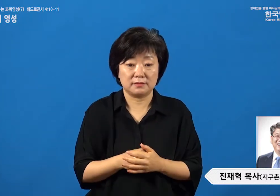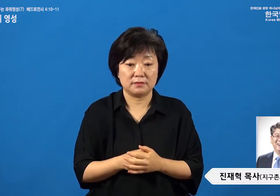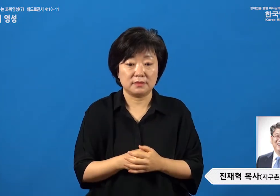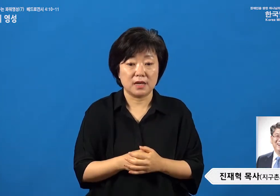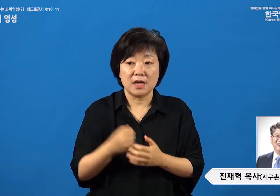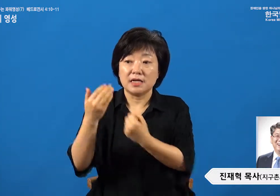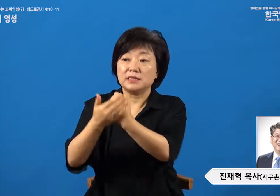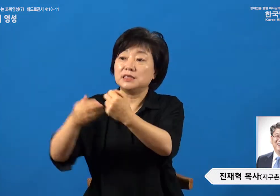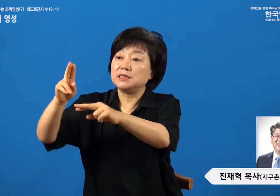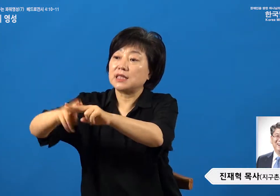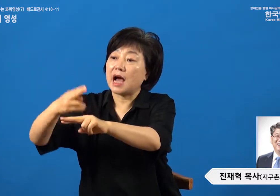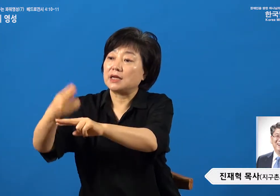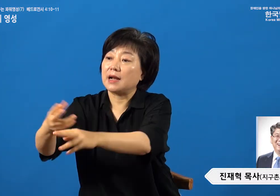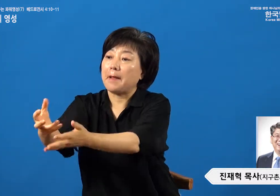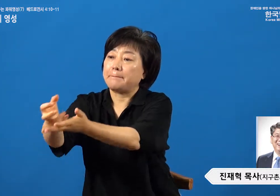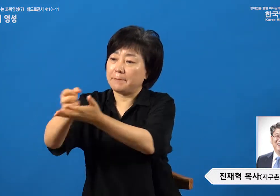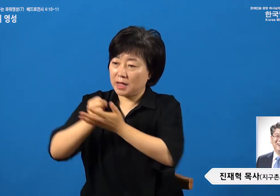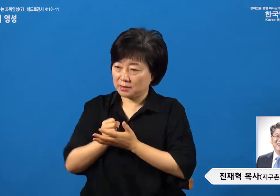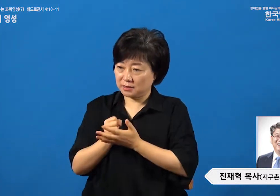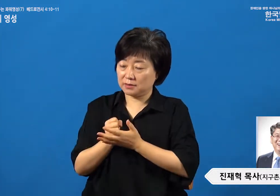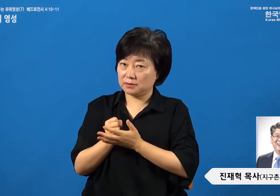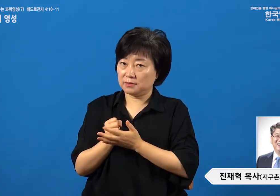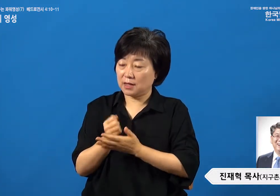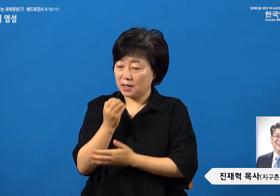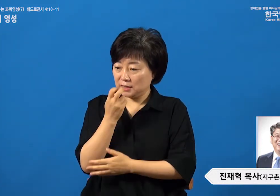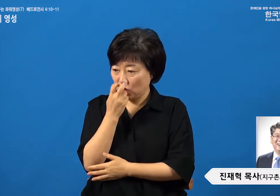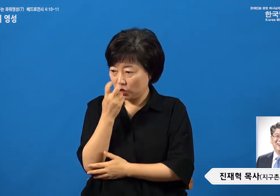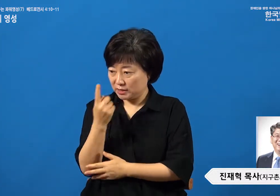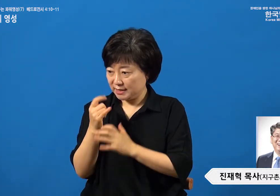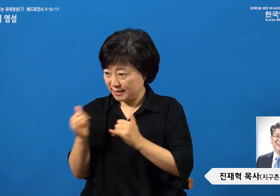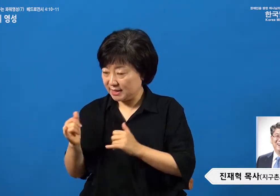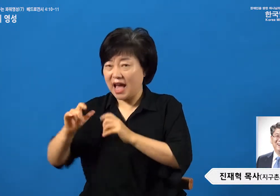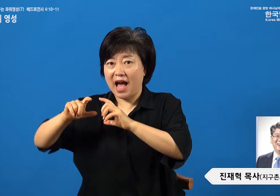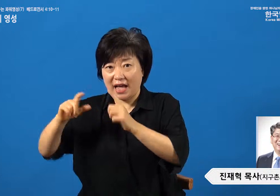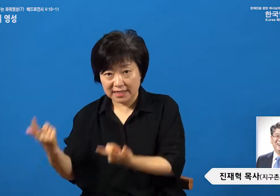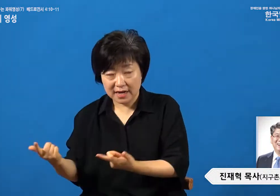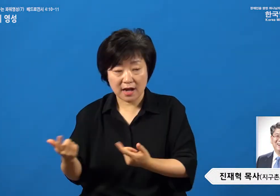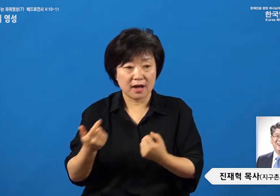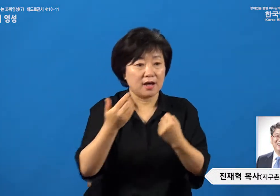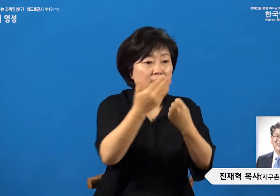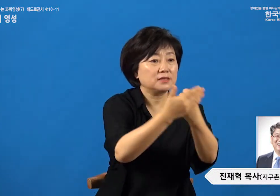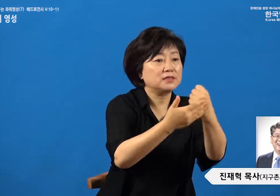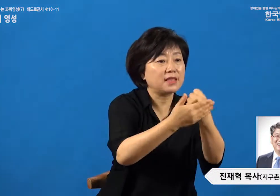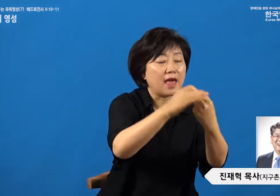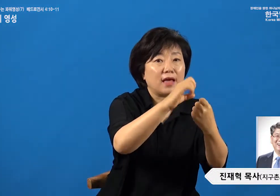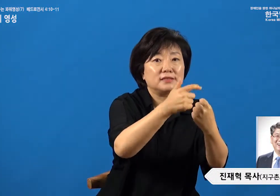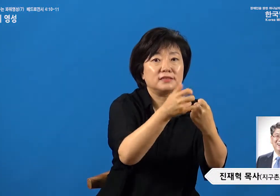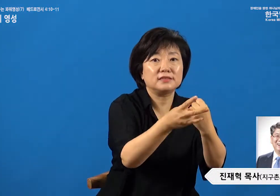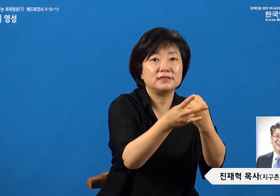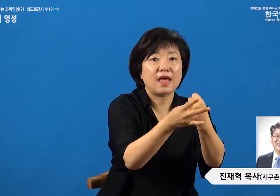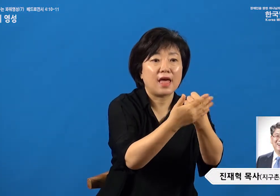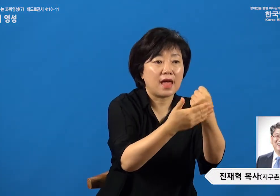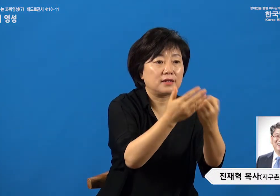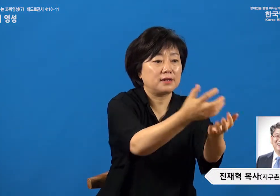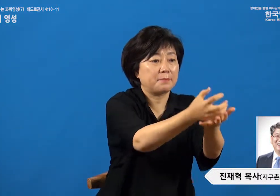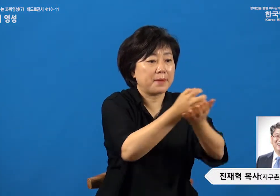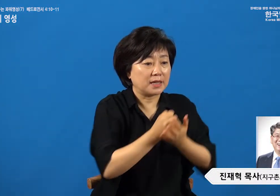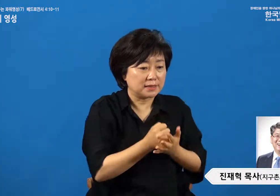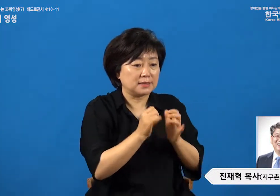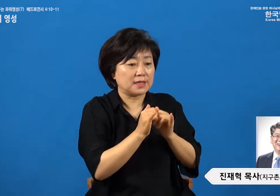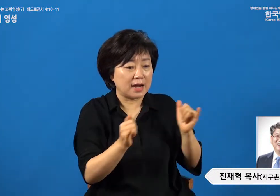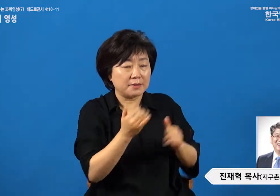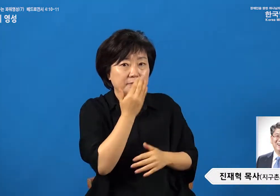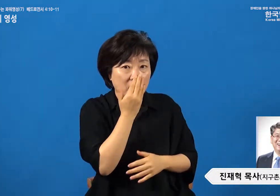맡은 청지기가 아니라 은혜를 맡은 청지기로 봉사하라라고 말씀하고